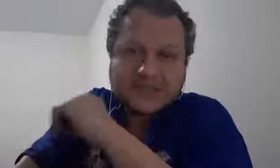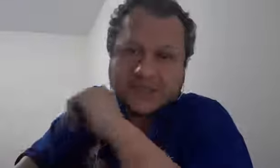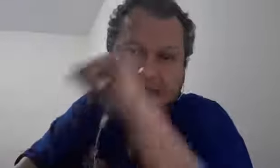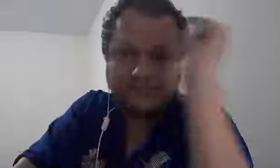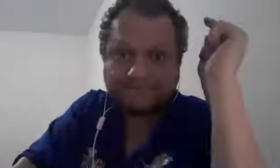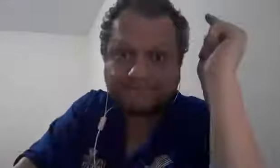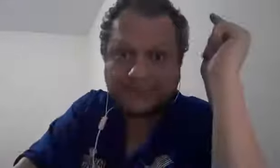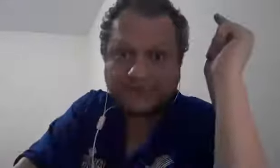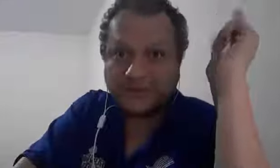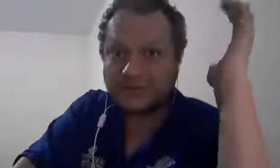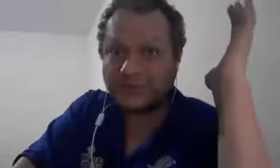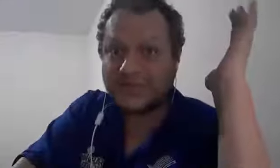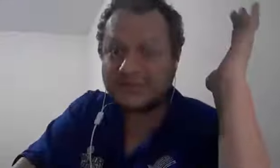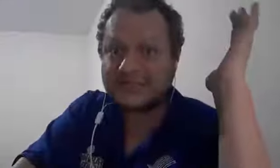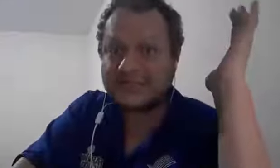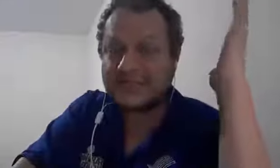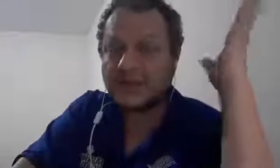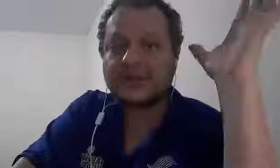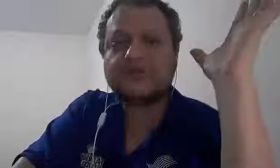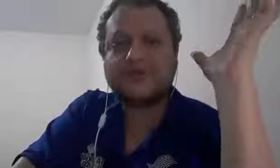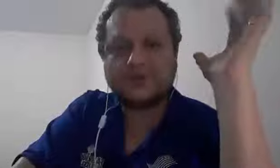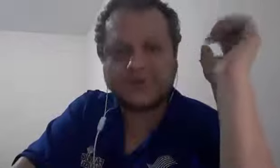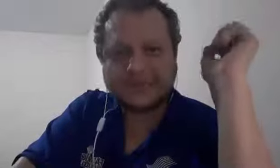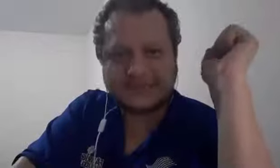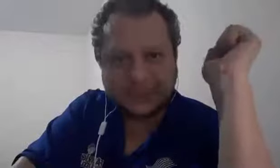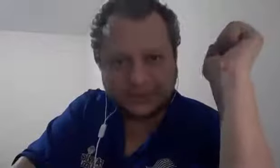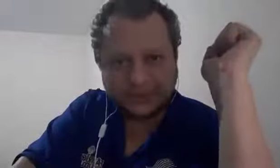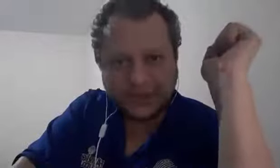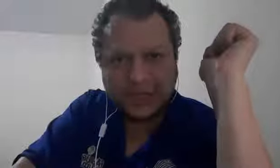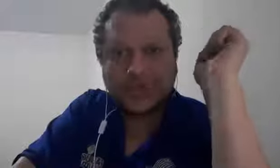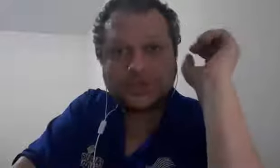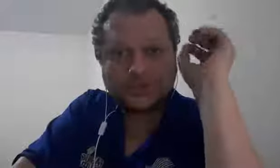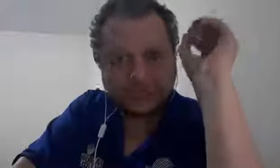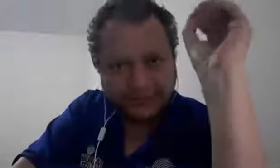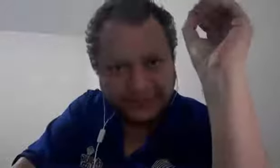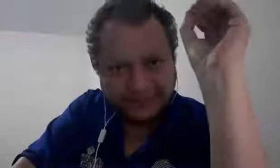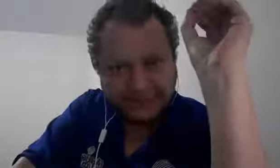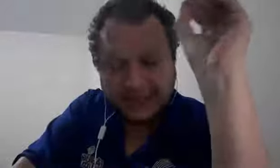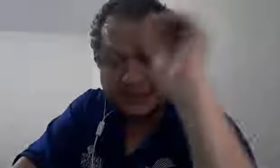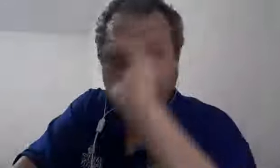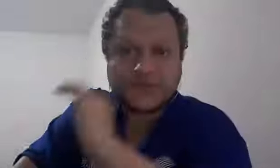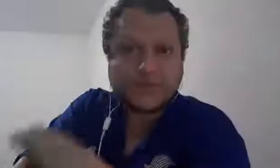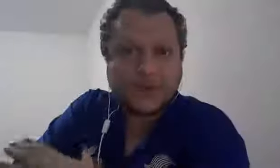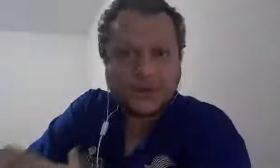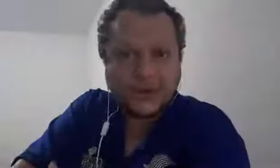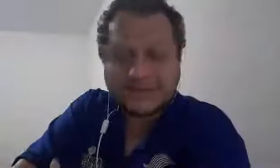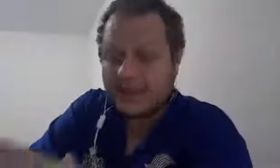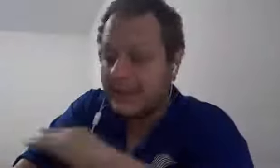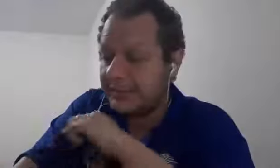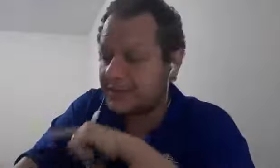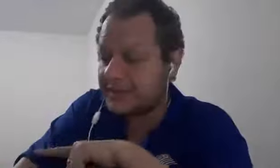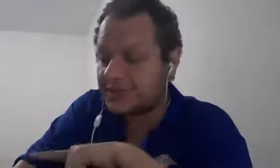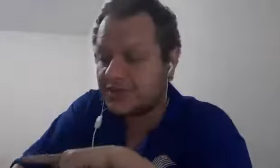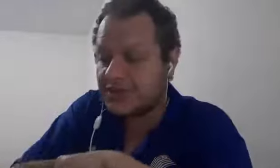ser que vamos voltar presencial quando for autorizado. Tudo bem? Então, isso é uma coisa. Processos de